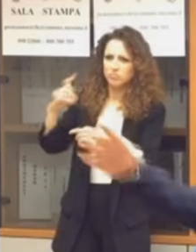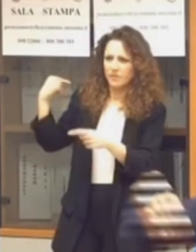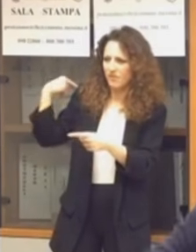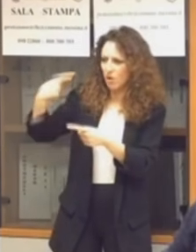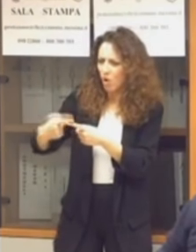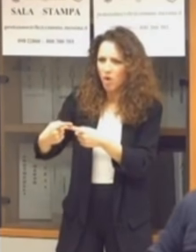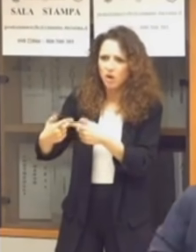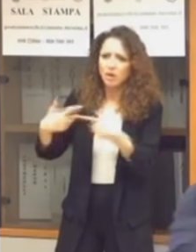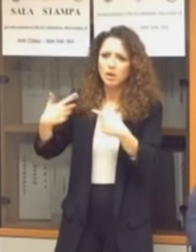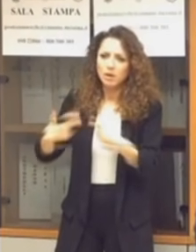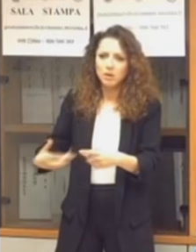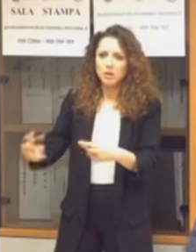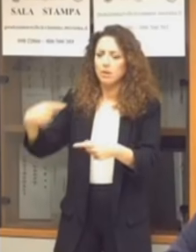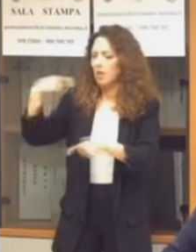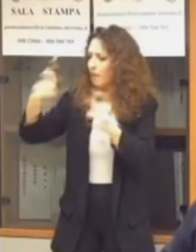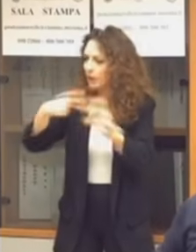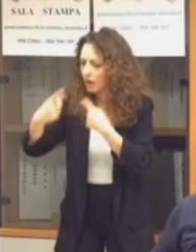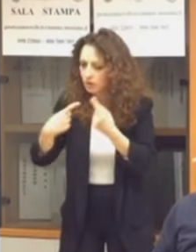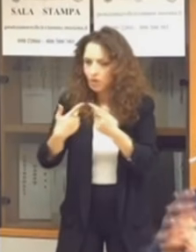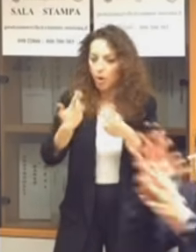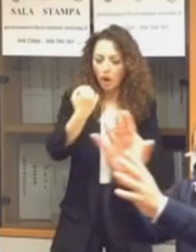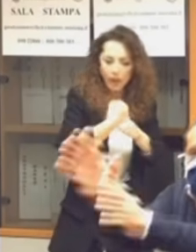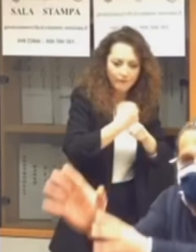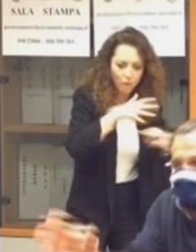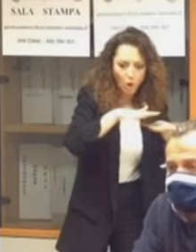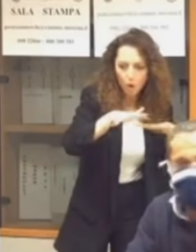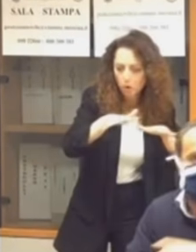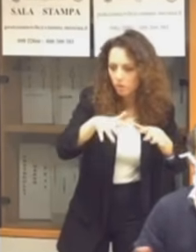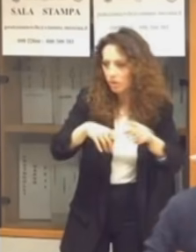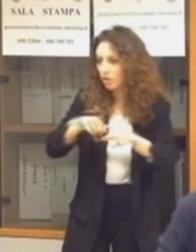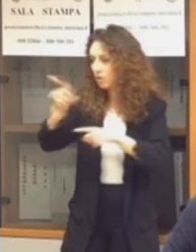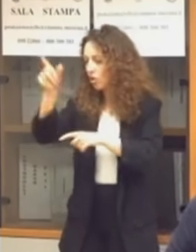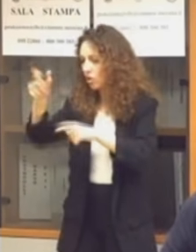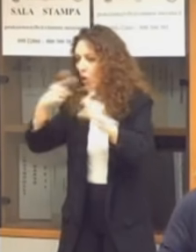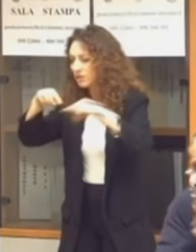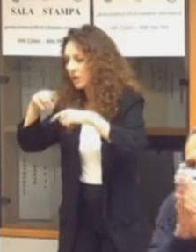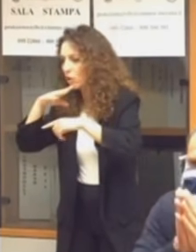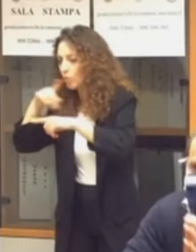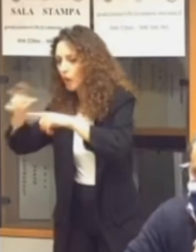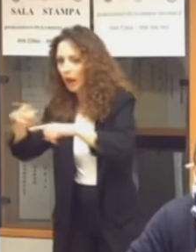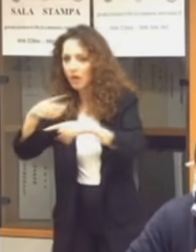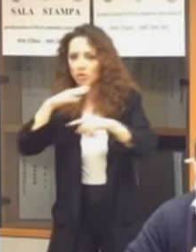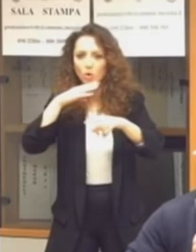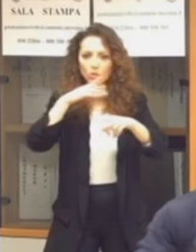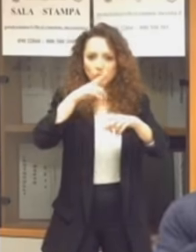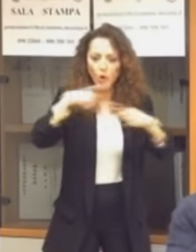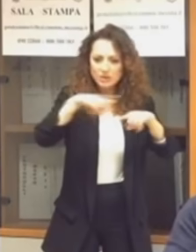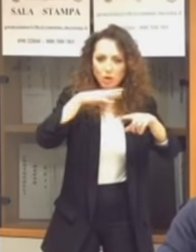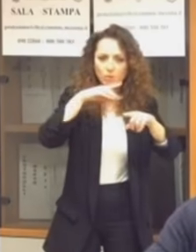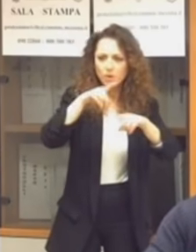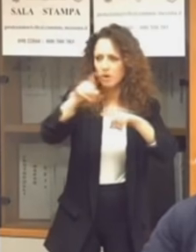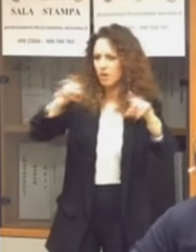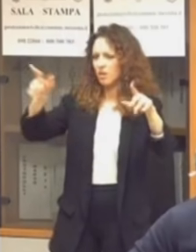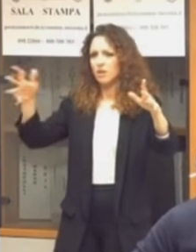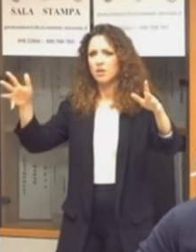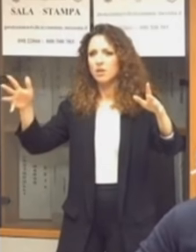un'attività piuttosto che un'altra, da un consigliere magari comunale piuttosto che un altro, che per carità, qua tutti